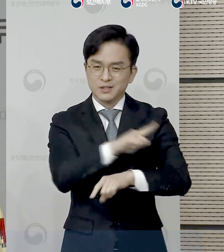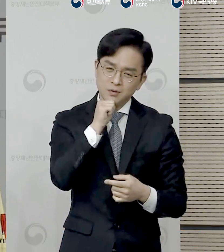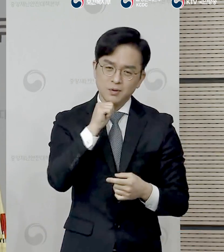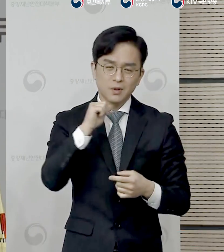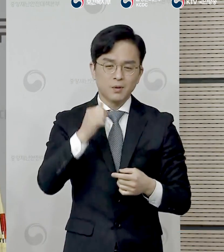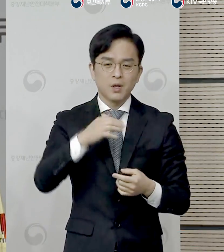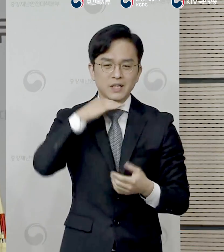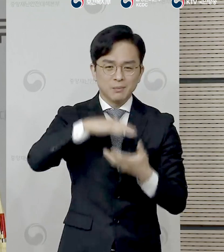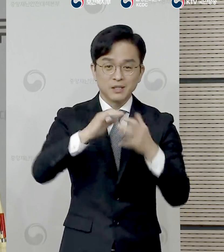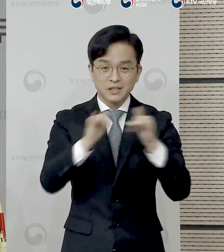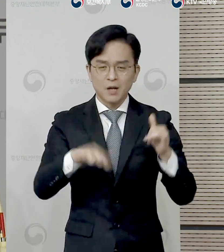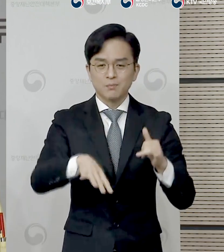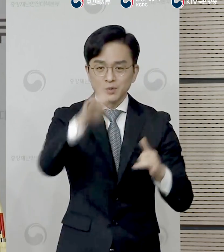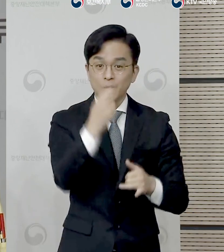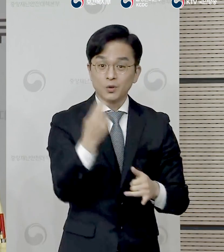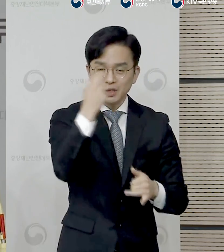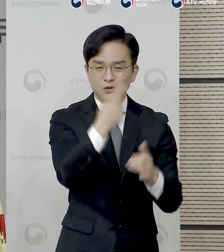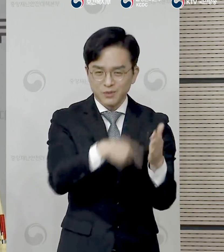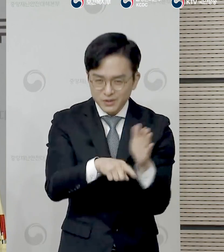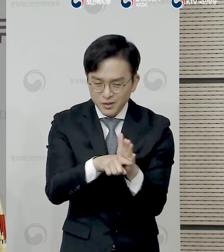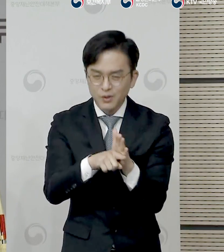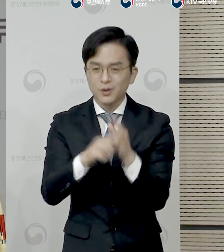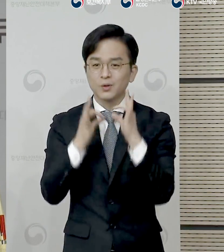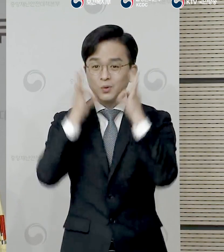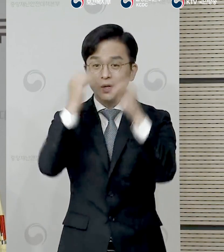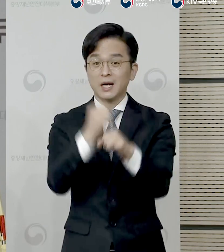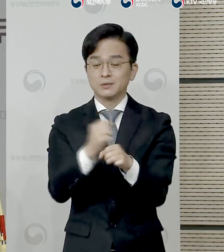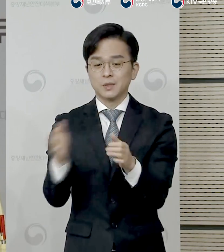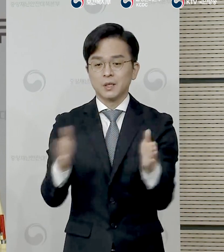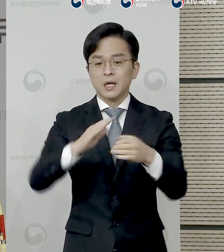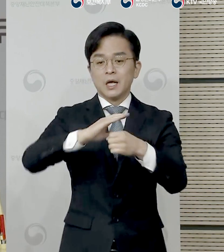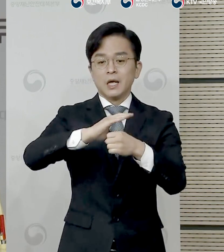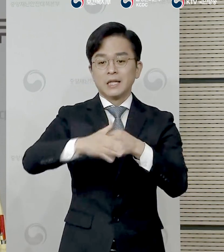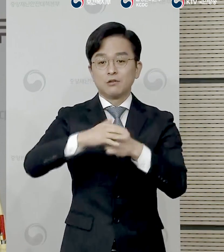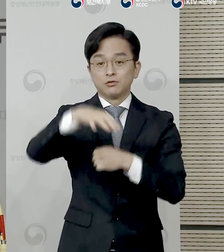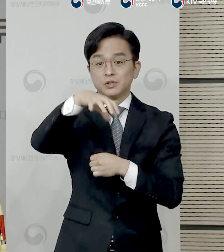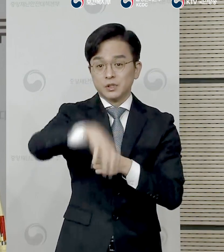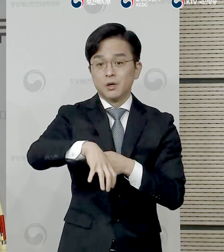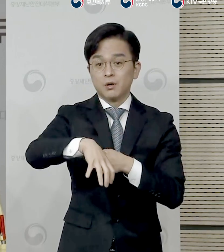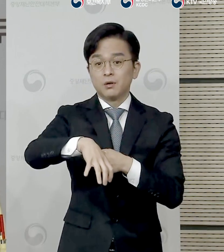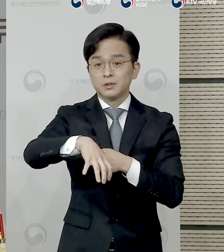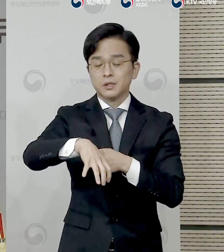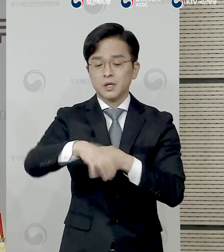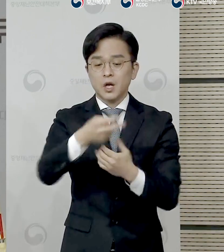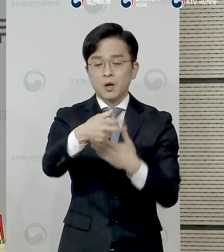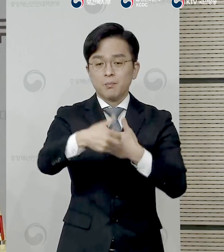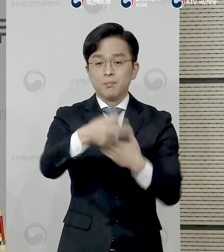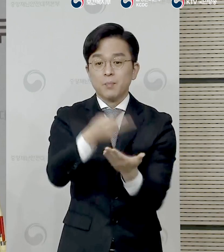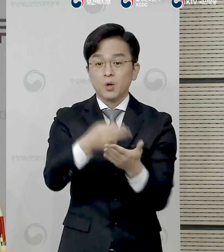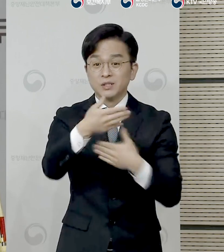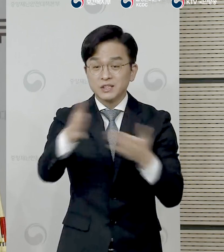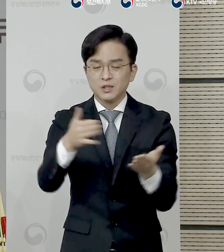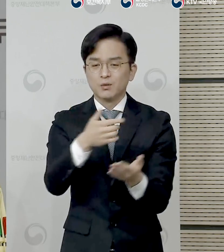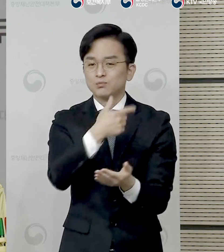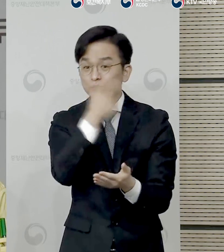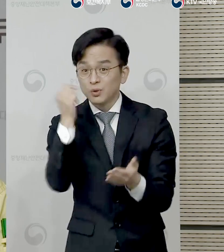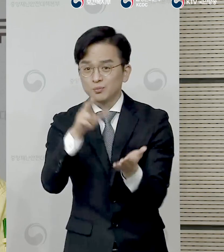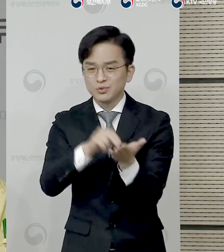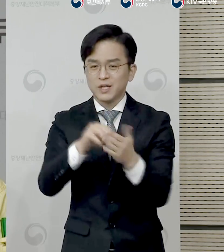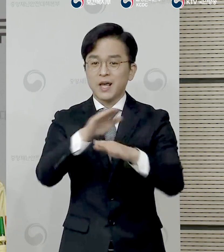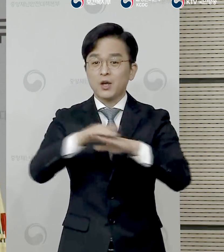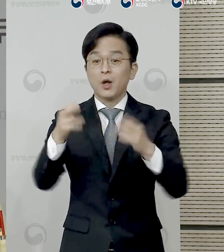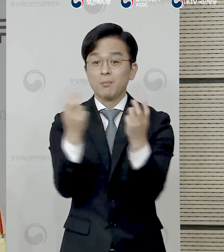판단하였습니다. 다음은 대구시 확진 환자들에 대한 병상 확보와 생활치료센터 확충에 대하여 말씀드리겠습니다.